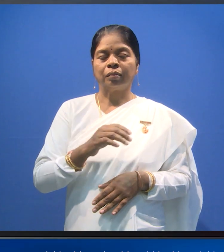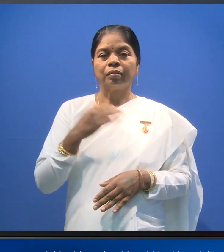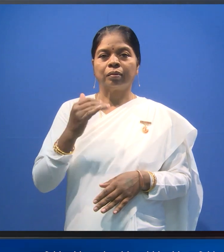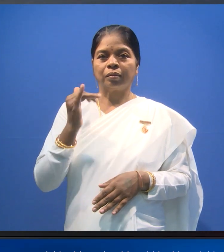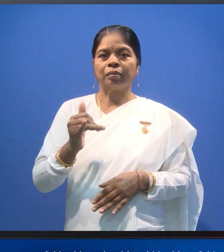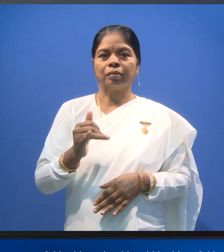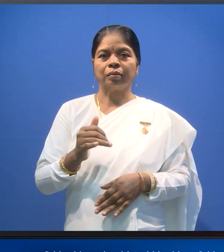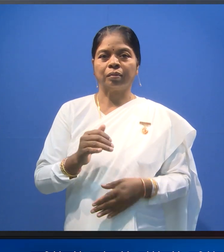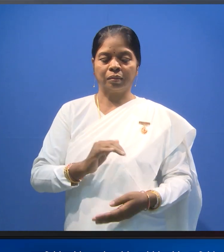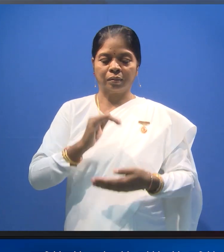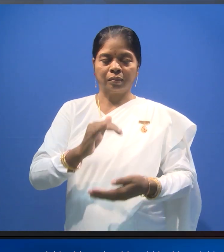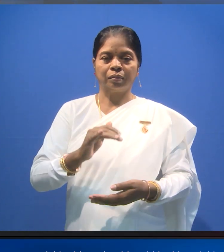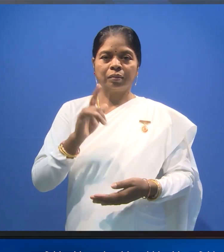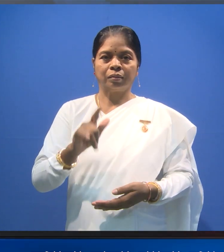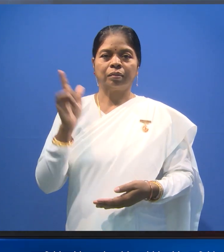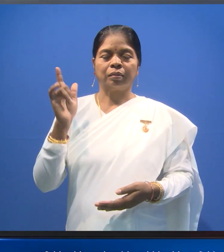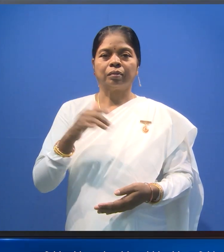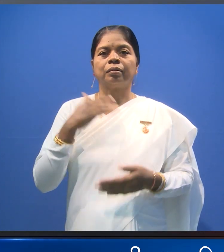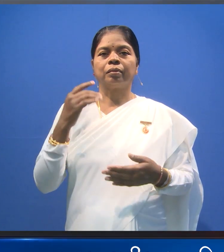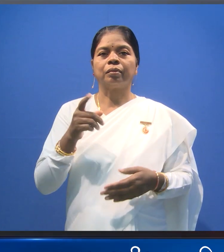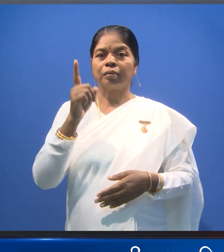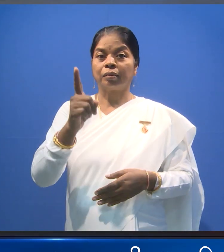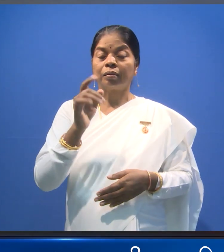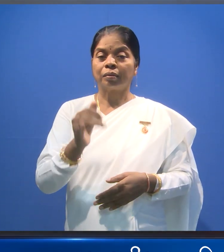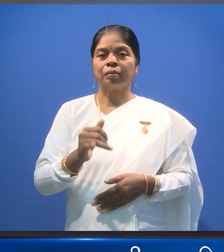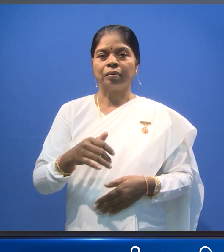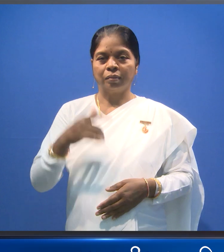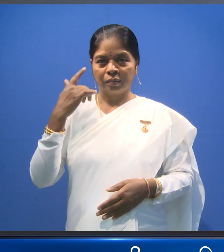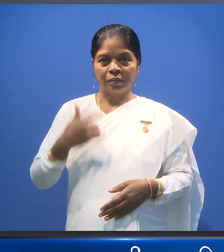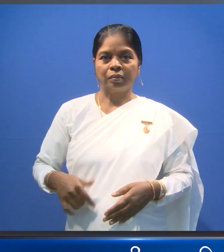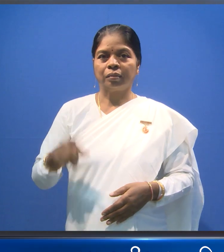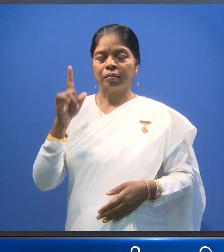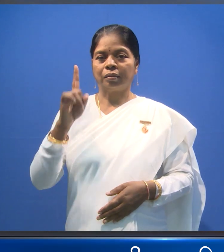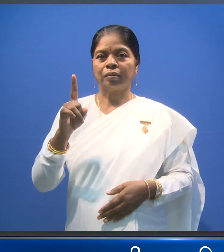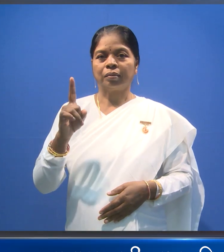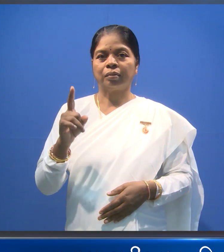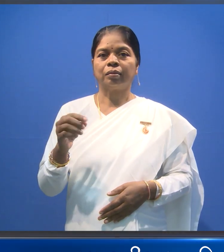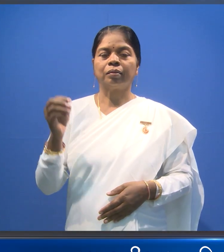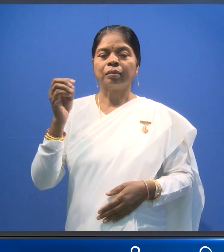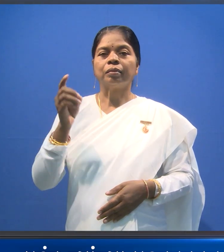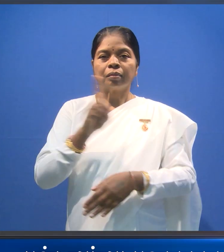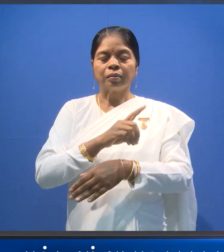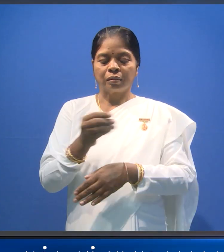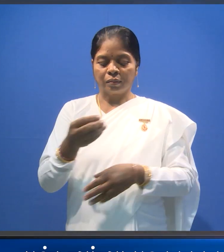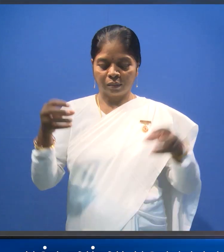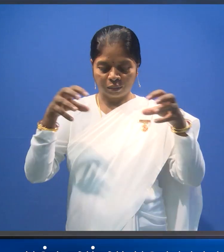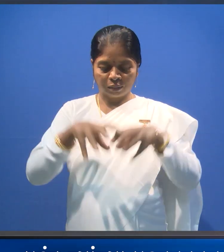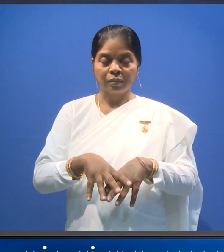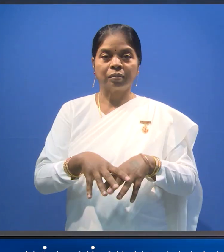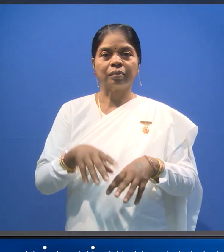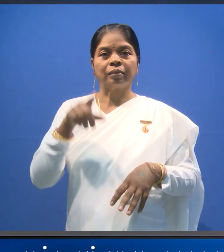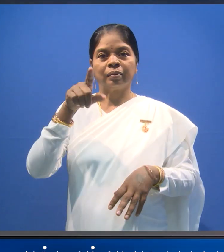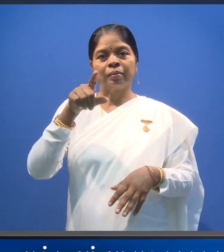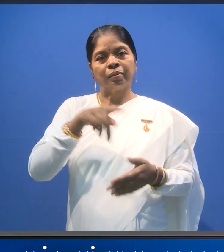त्याचा मृत्यू सुनिश्चित आहे. मनुष्य शरीर एक दिवस मातीतच मिळते, परंतु